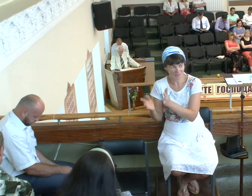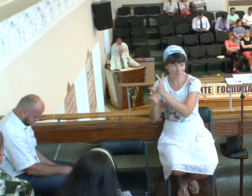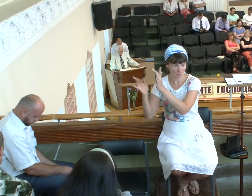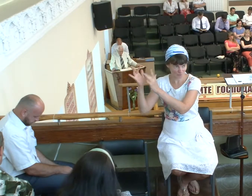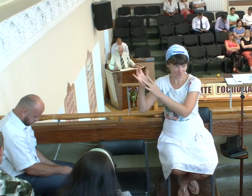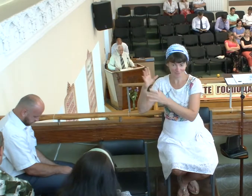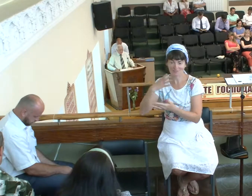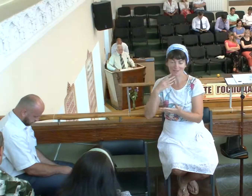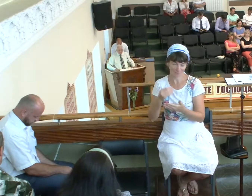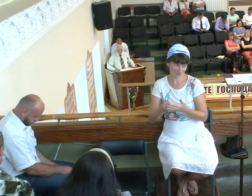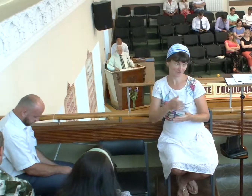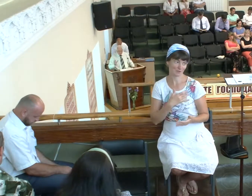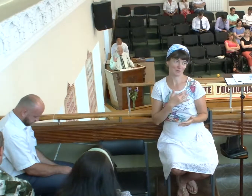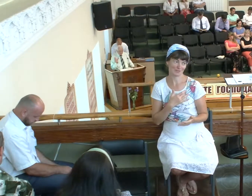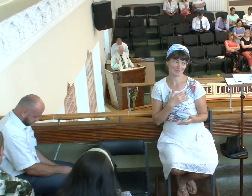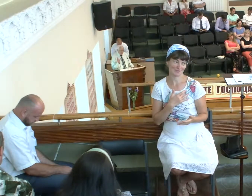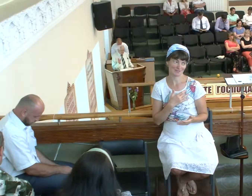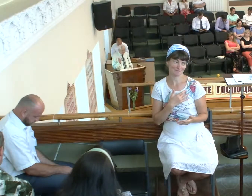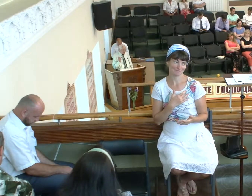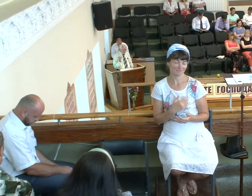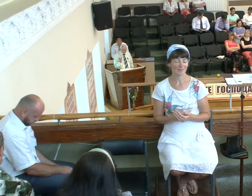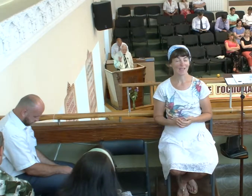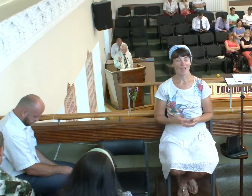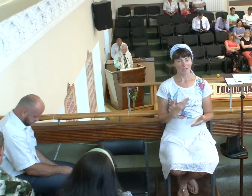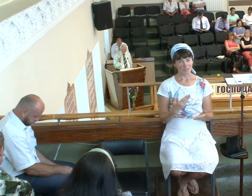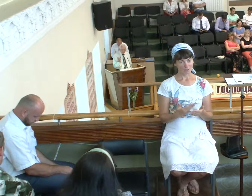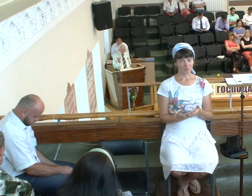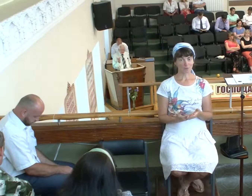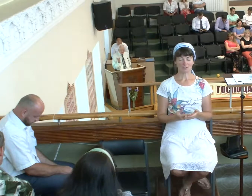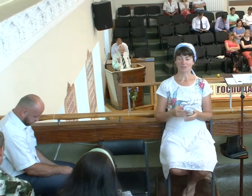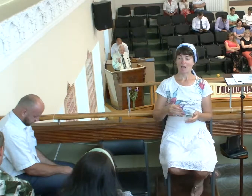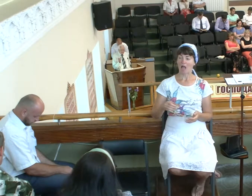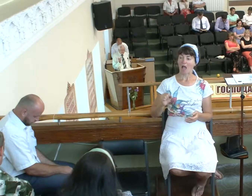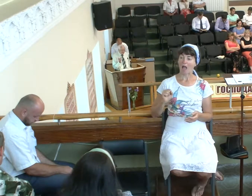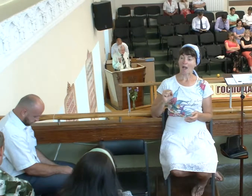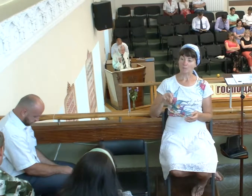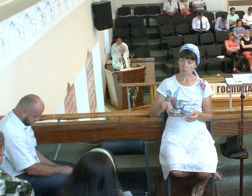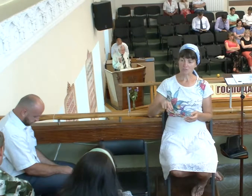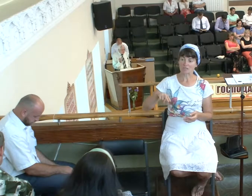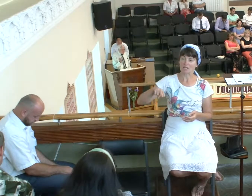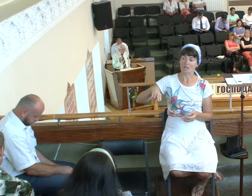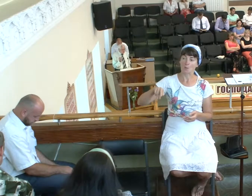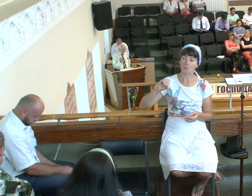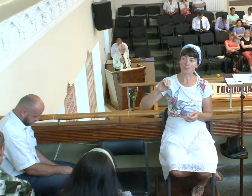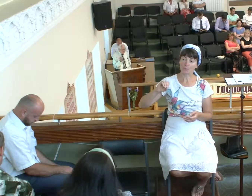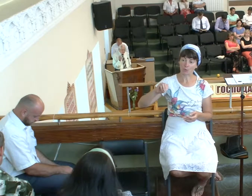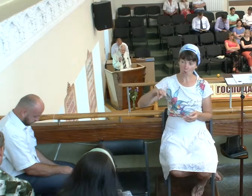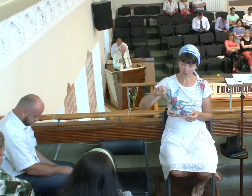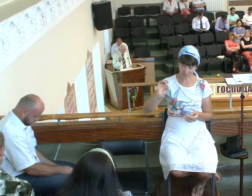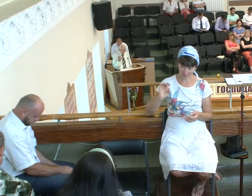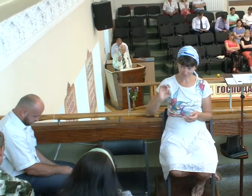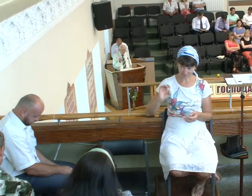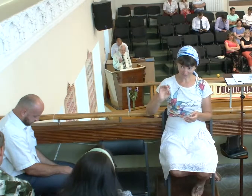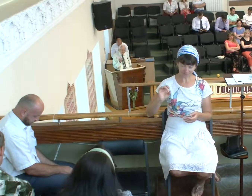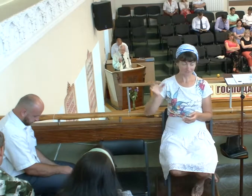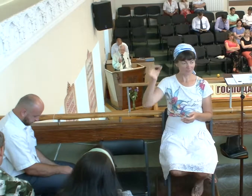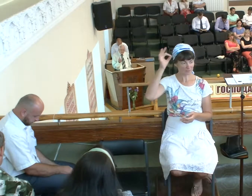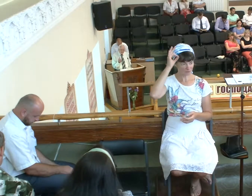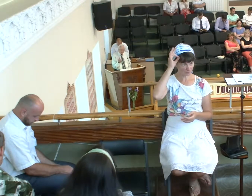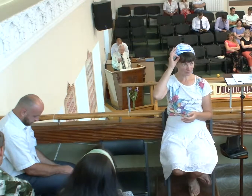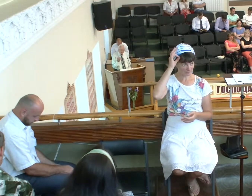Петр своим двух посланием, два небольших послания, Петр, который однажды